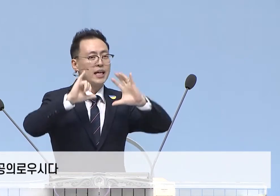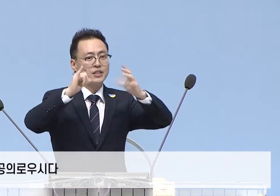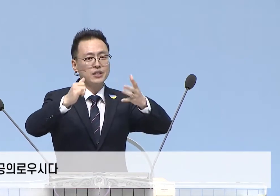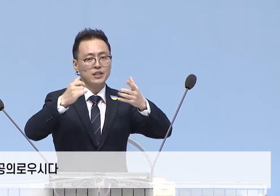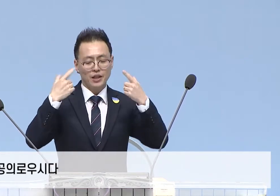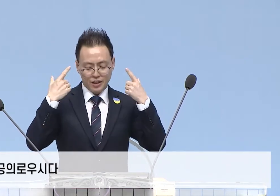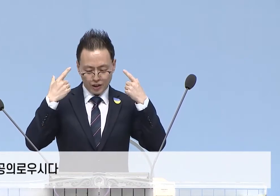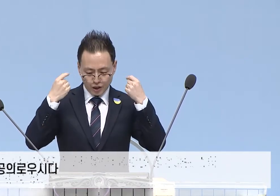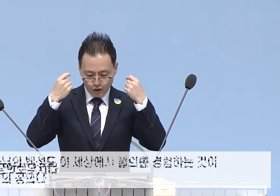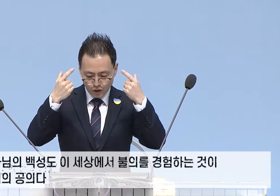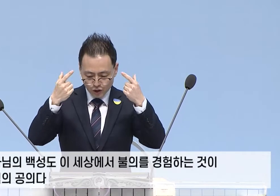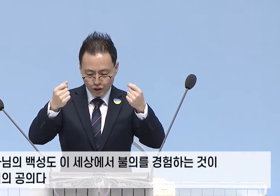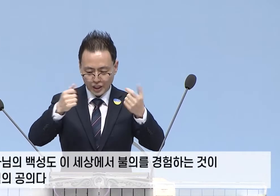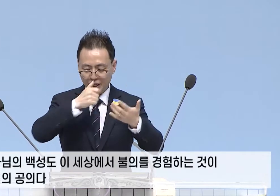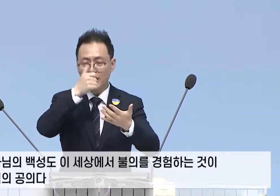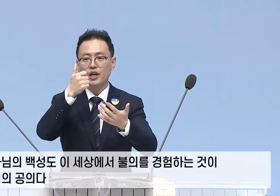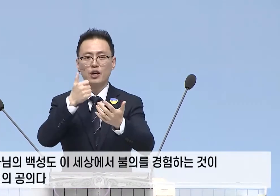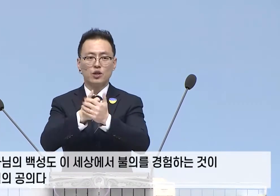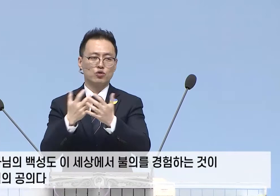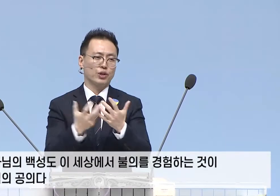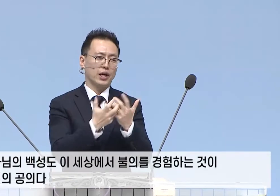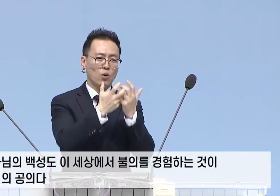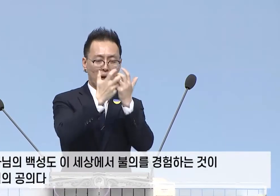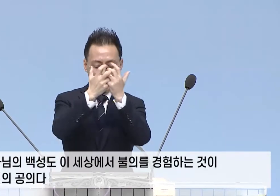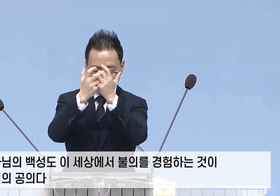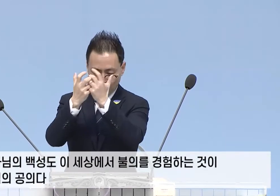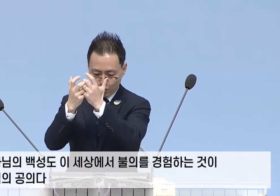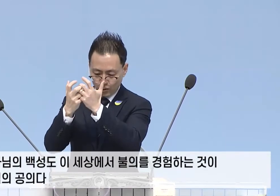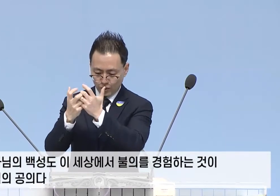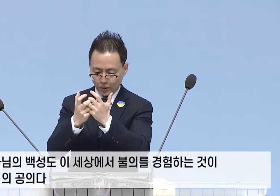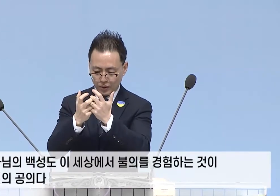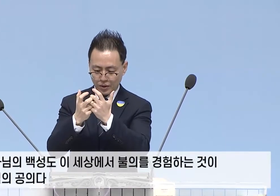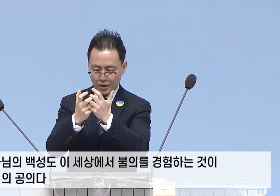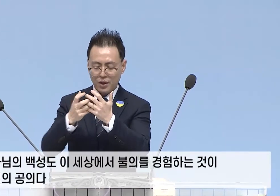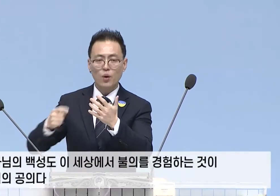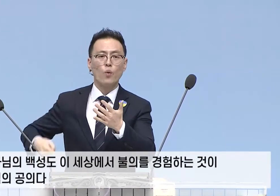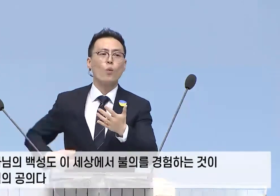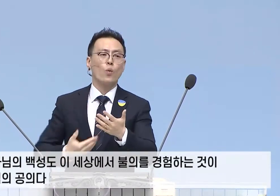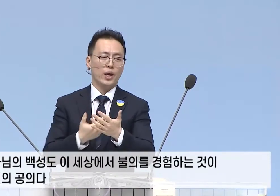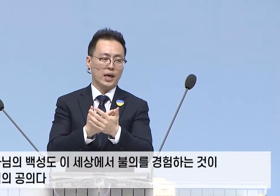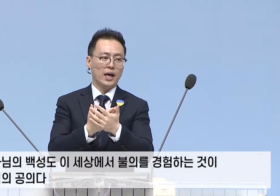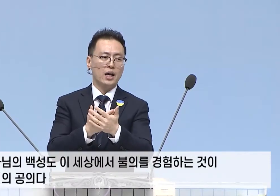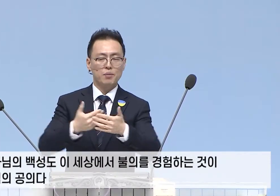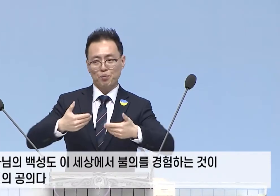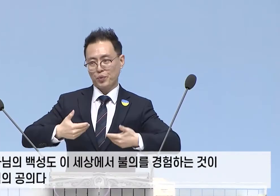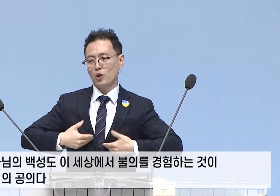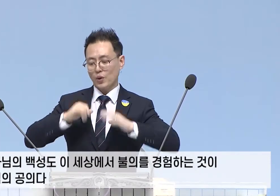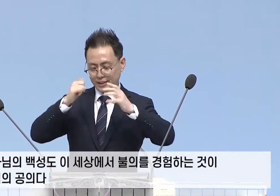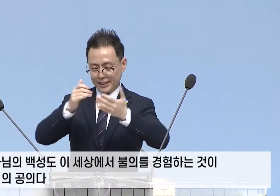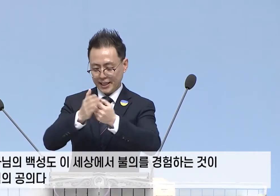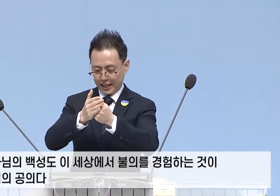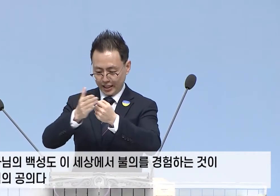세상은 여전히 죄가 관영하고 회개가 필요한 세상이기